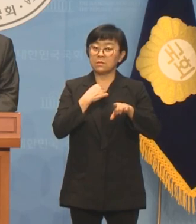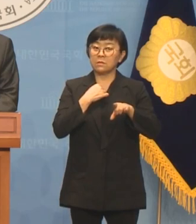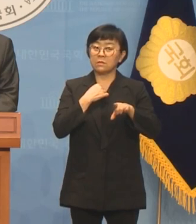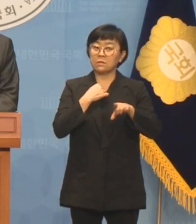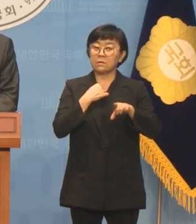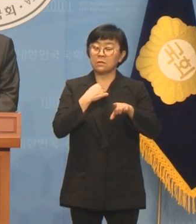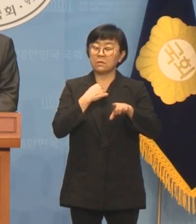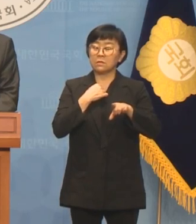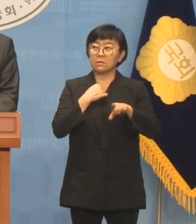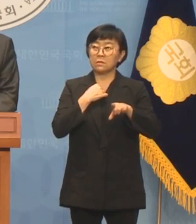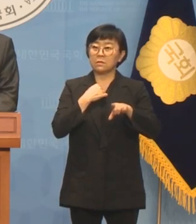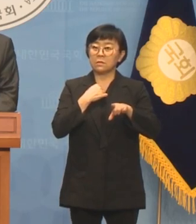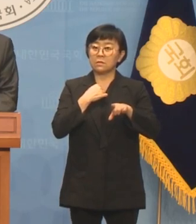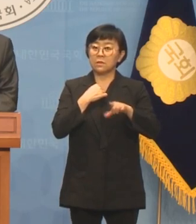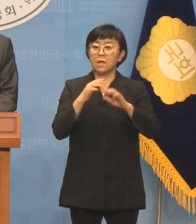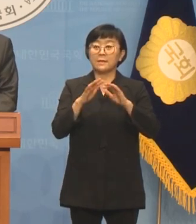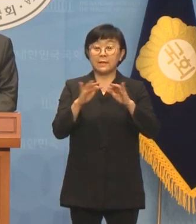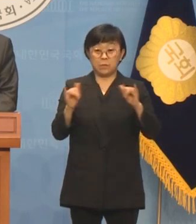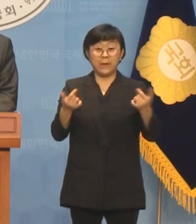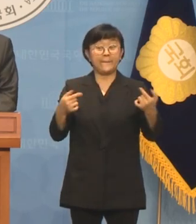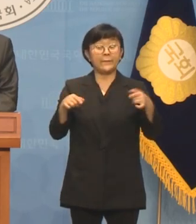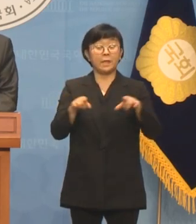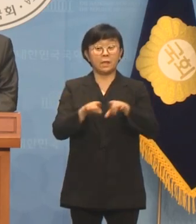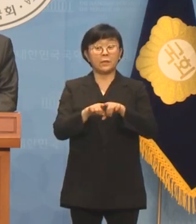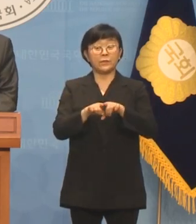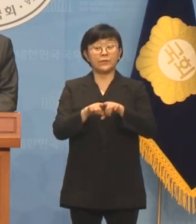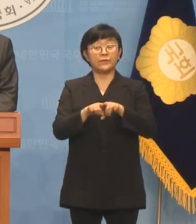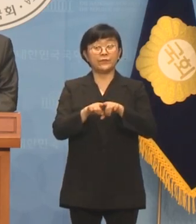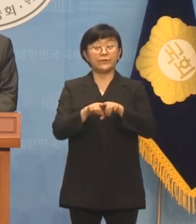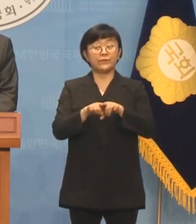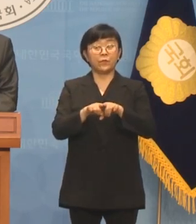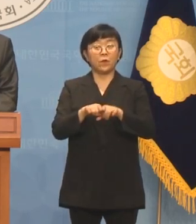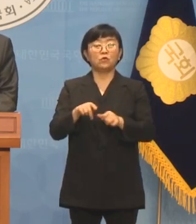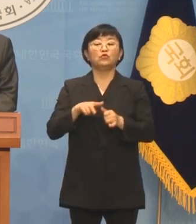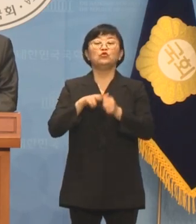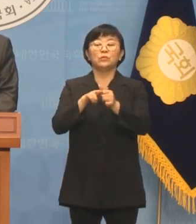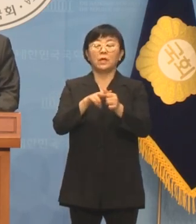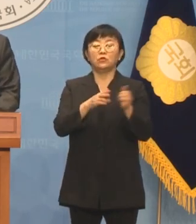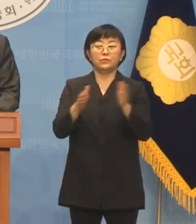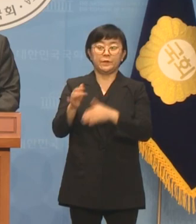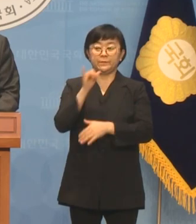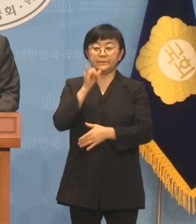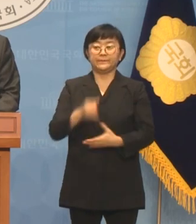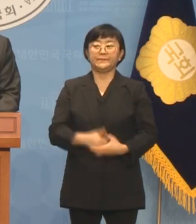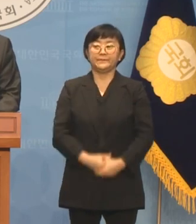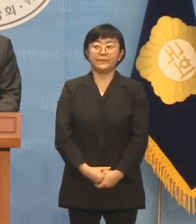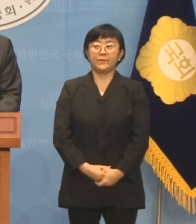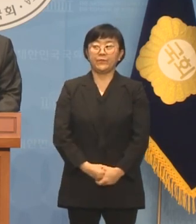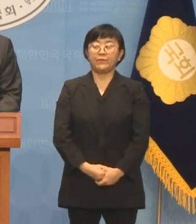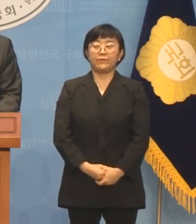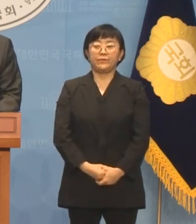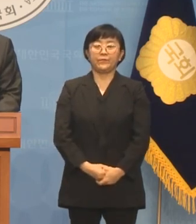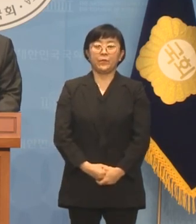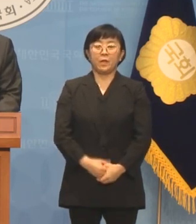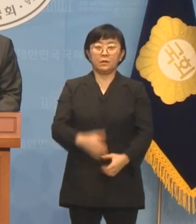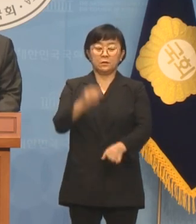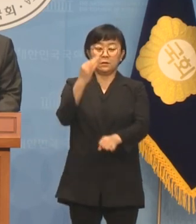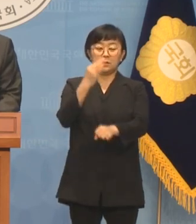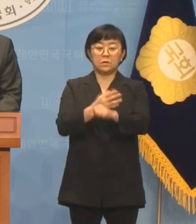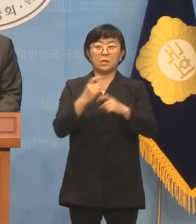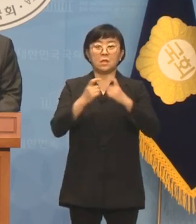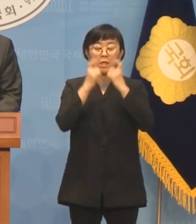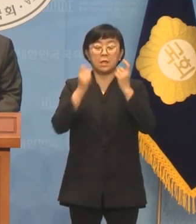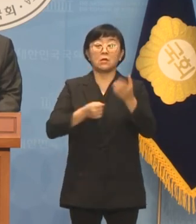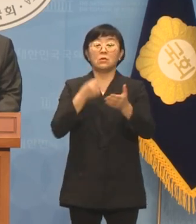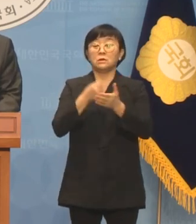해주신 동지들과 다 같이 출마할 준비가 되어 있습니다. 이는 단순한 한 개인의